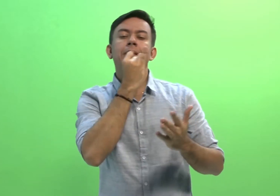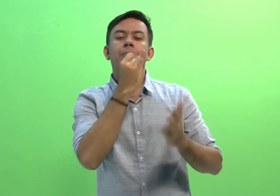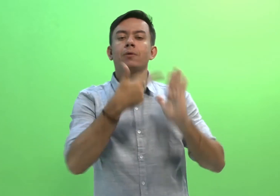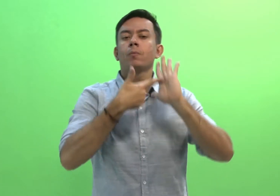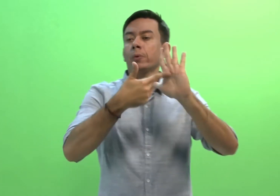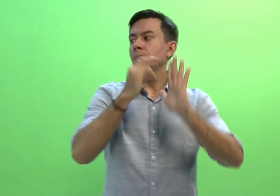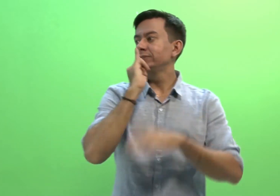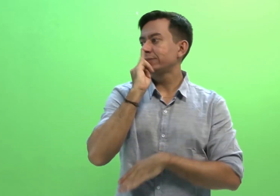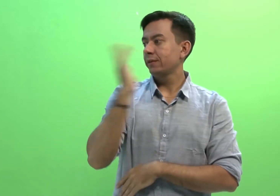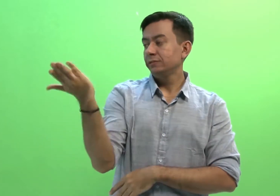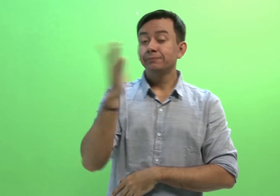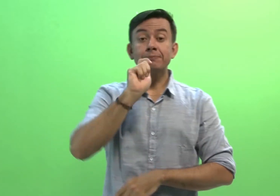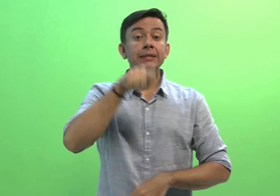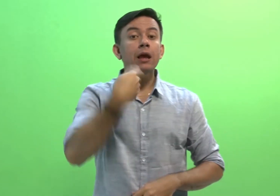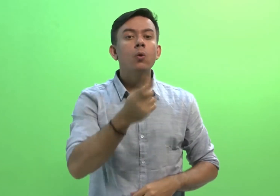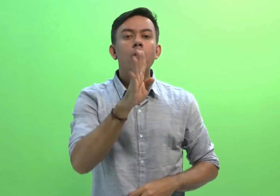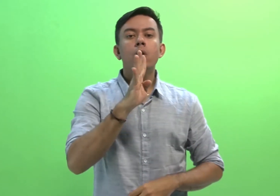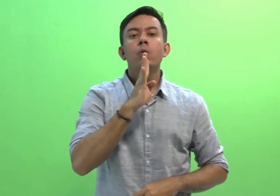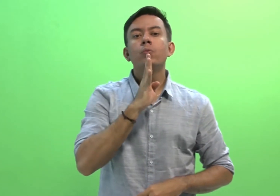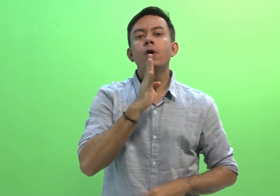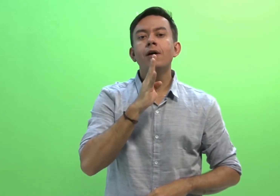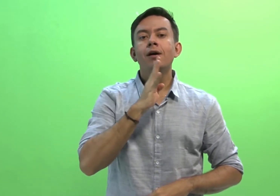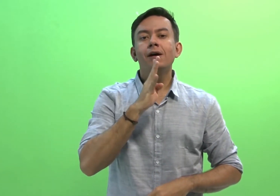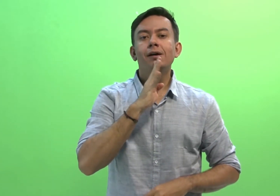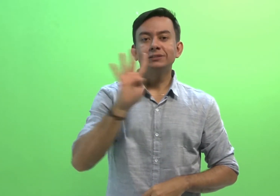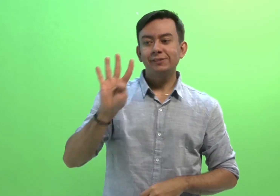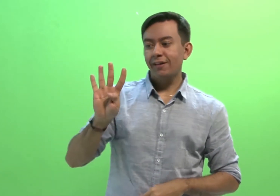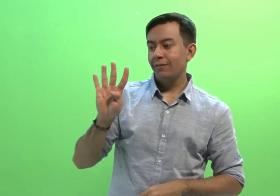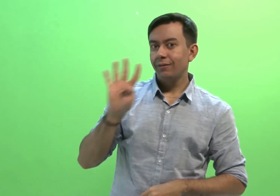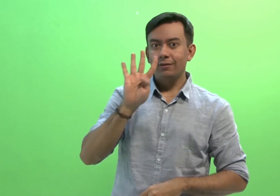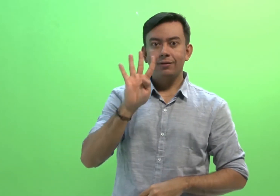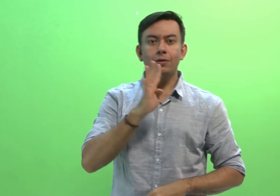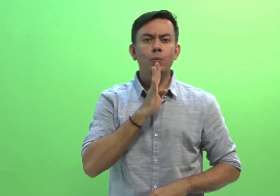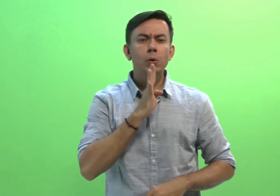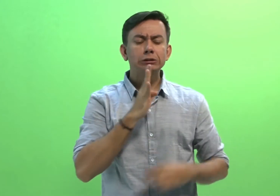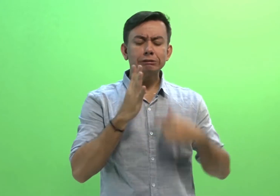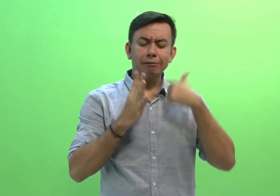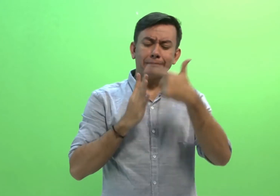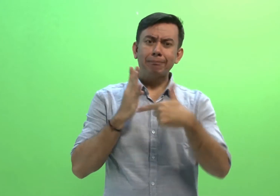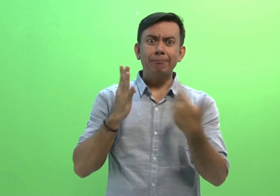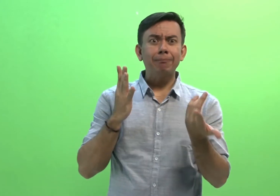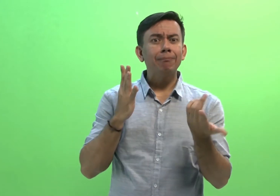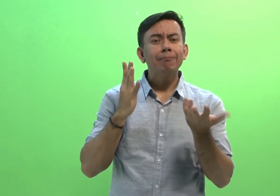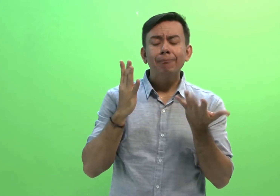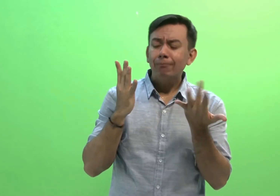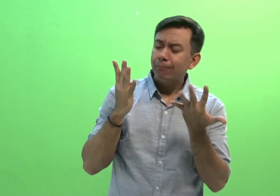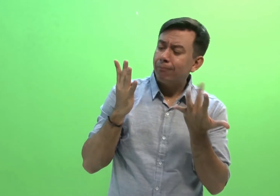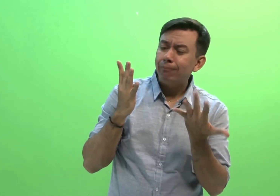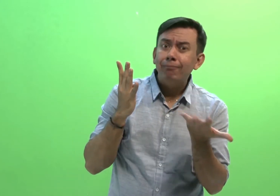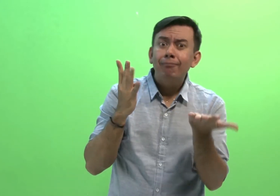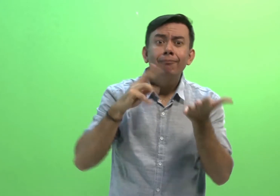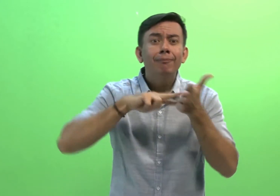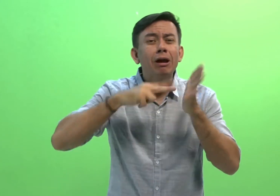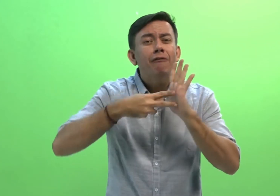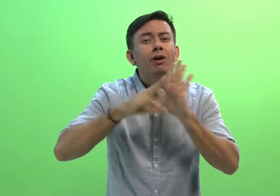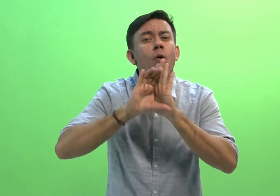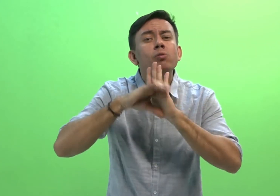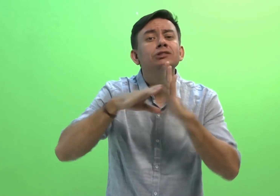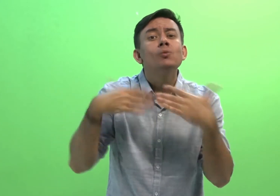sistemática, não. Já que é um sinal convencionado, ele vai ser usado. Por exemplo, este é o sinal para conhecer. Bem,